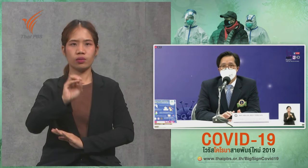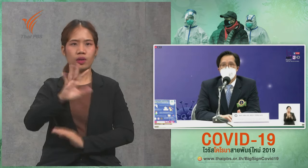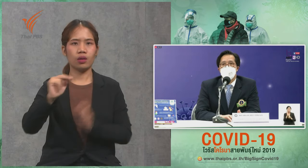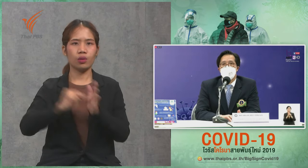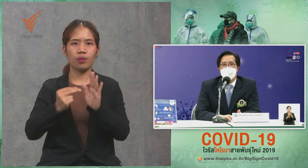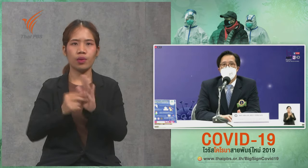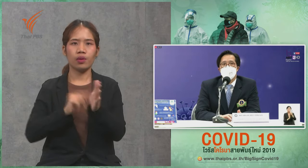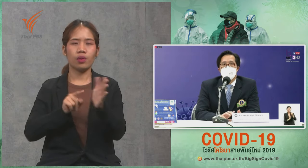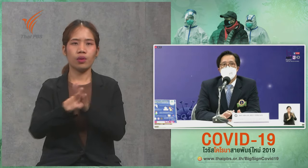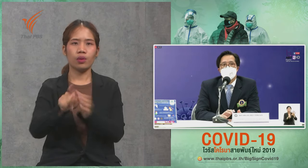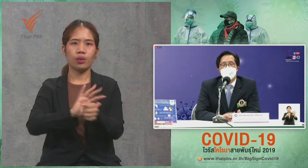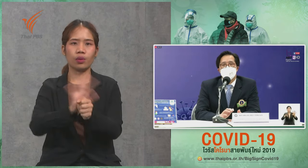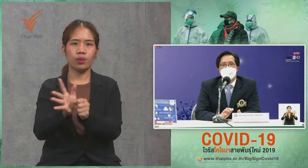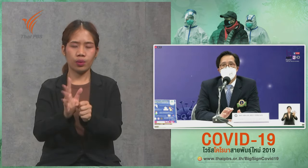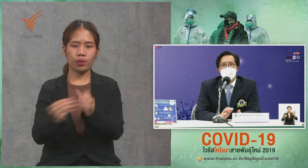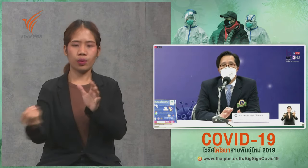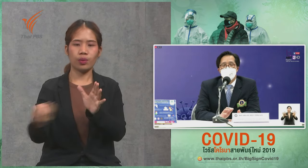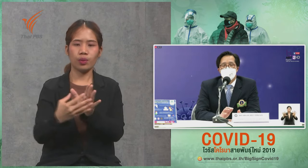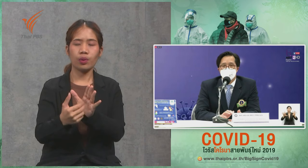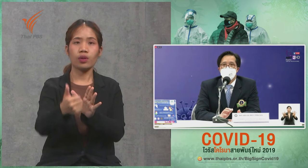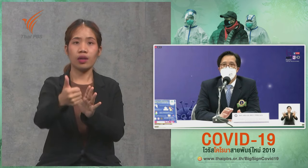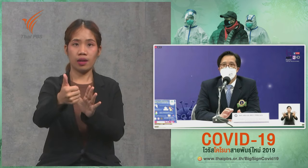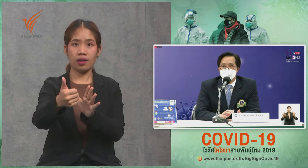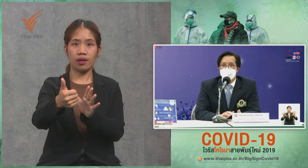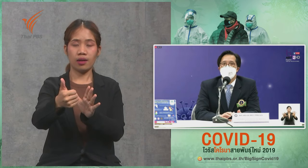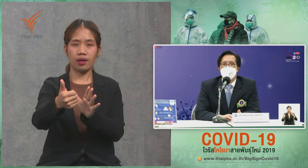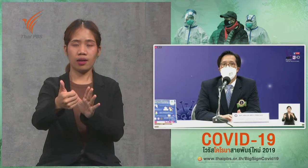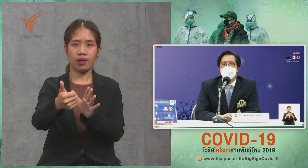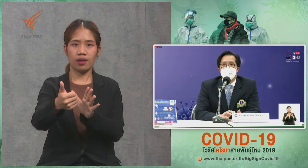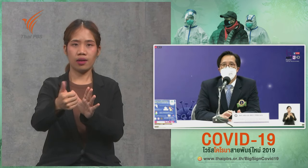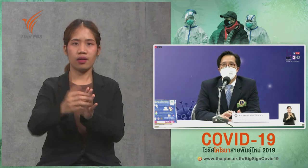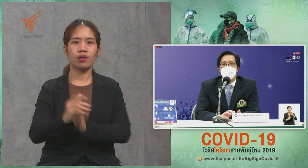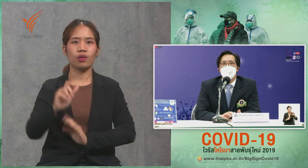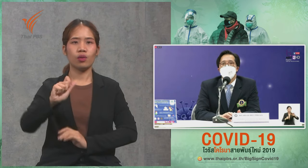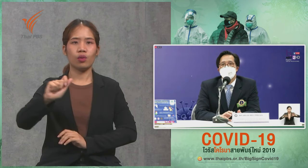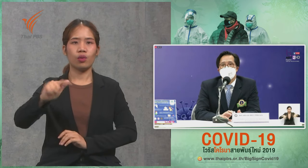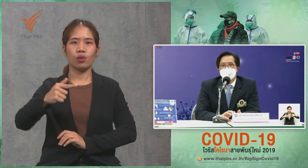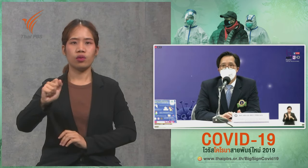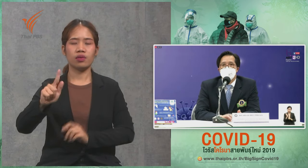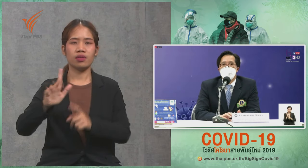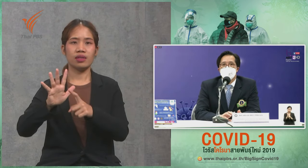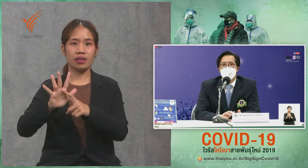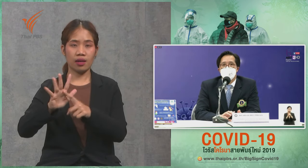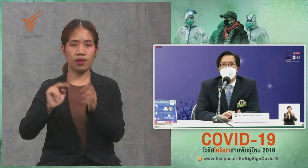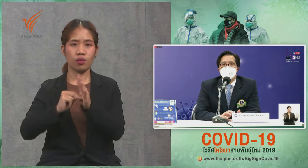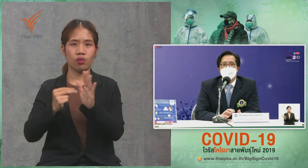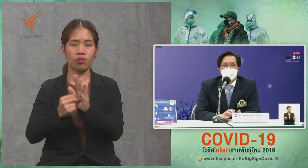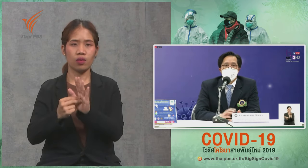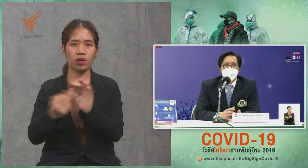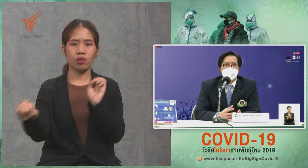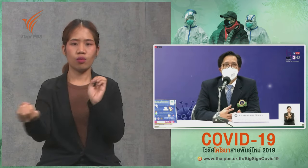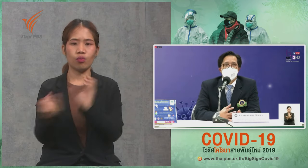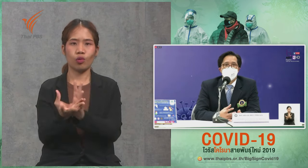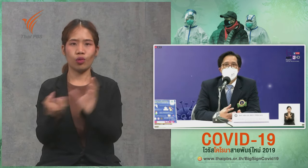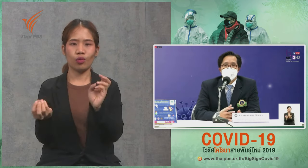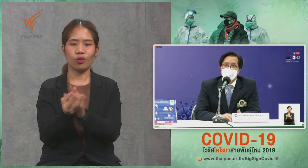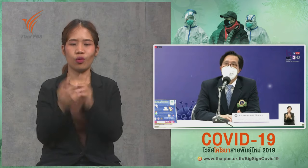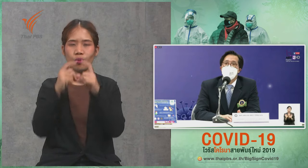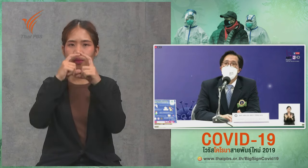ได้ถึง75เนี่ยก็องศาเซลเซียสนะครับก็ไม่ได้ทำลายตัวหน้ากา